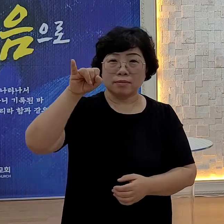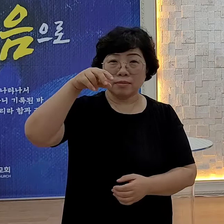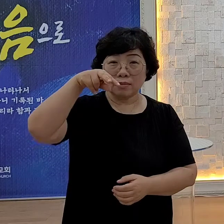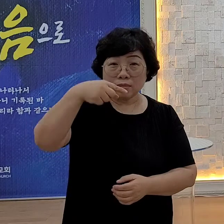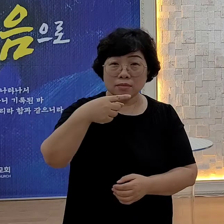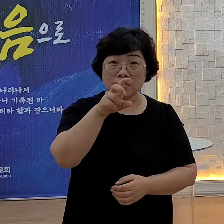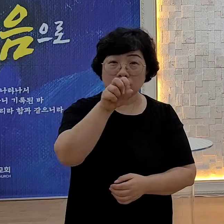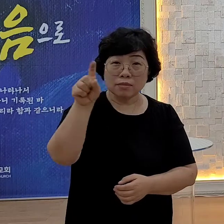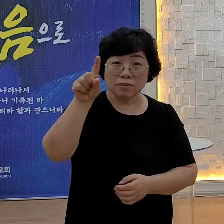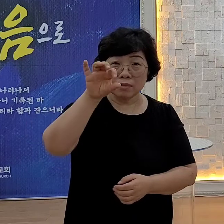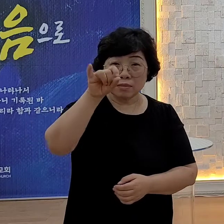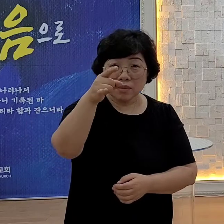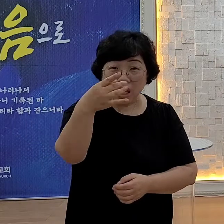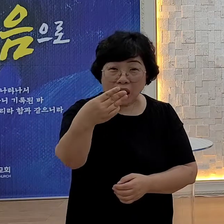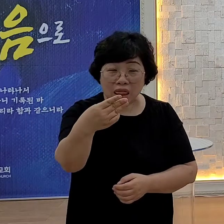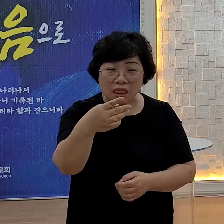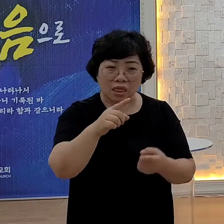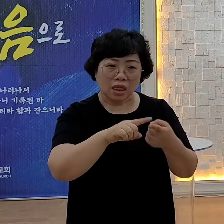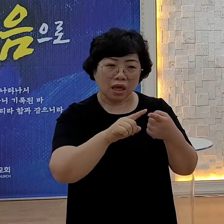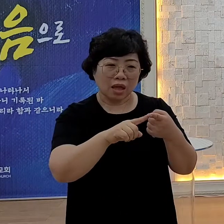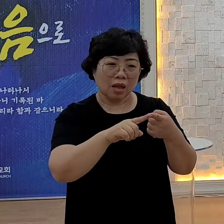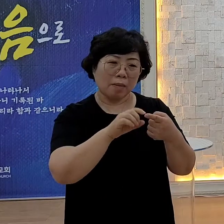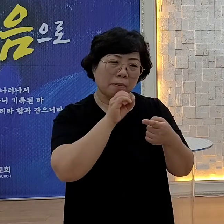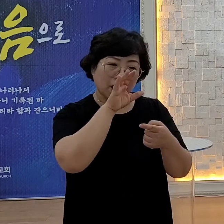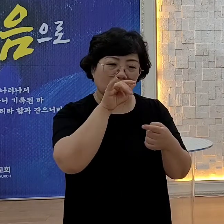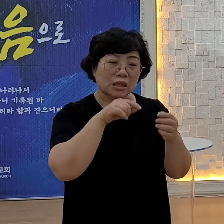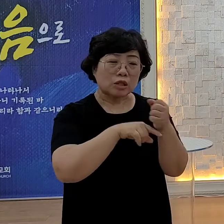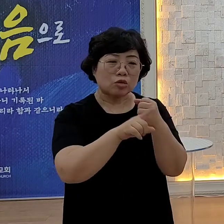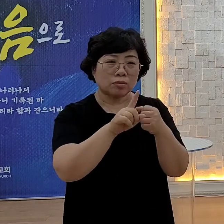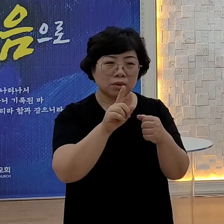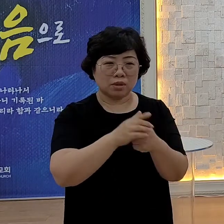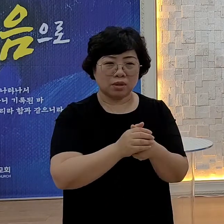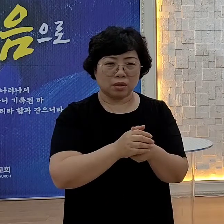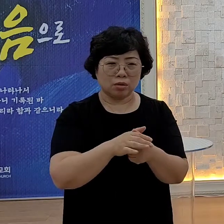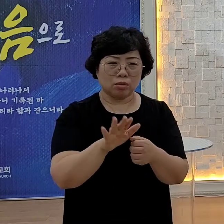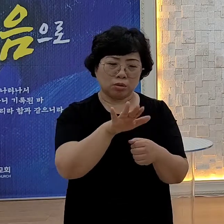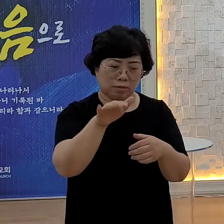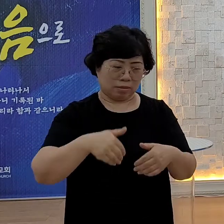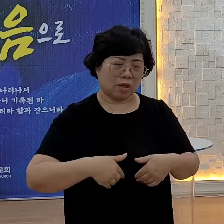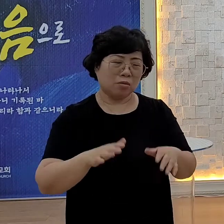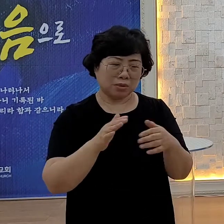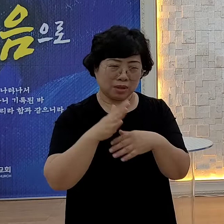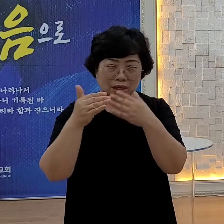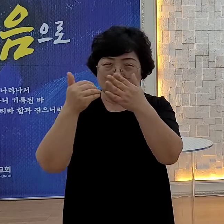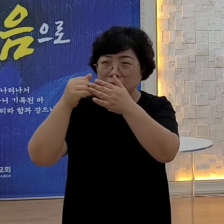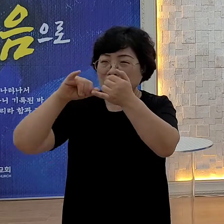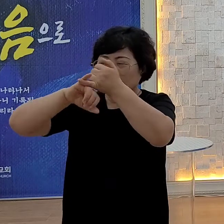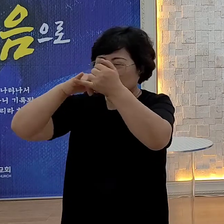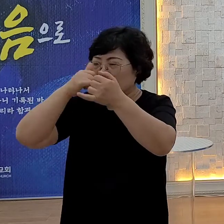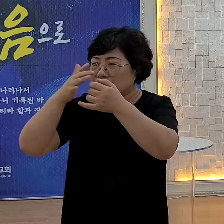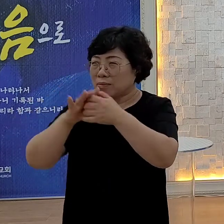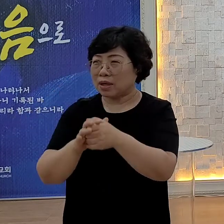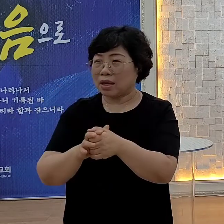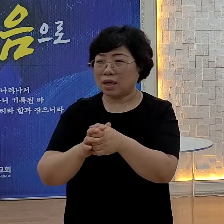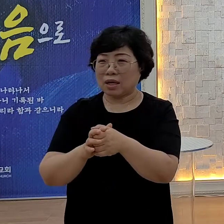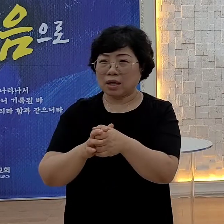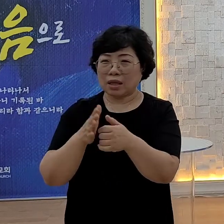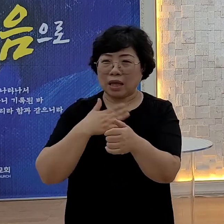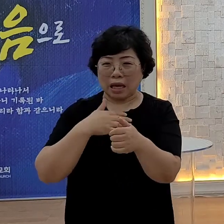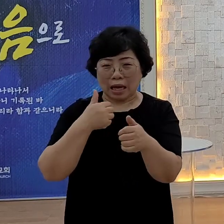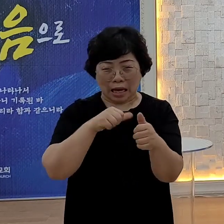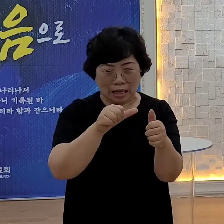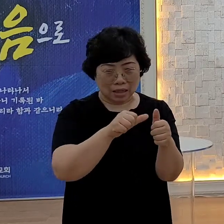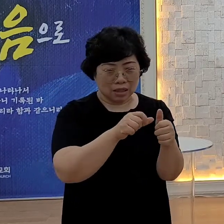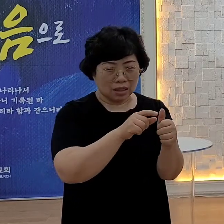앞에 살기를 원하나이다. 이 무슨 말이냐면 그냥 우리는 됐고요 하나님. 그냥 이스마엘만 좀 잘 부탁드립니다.